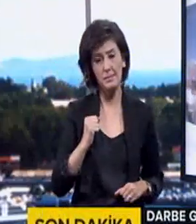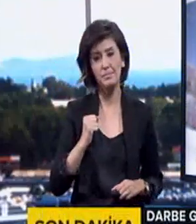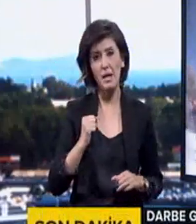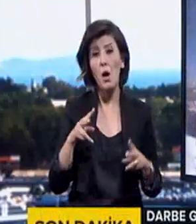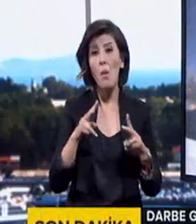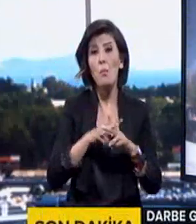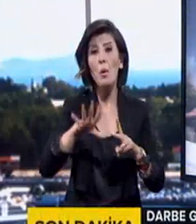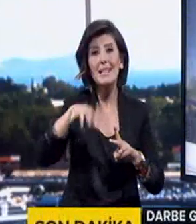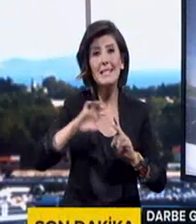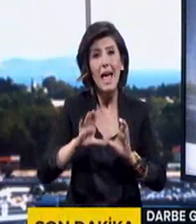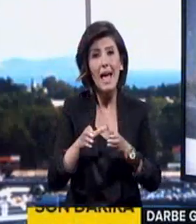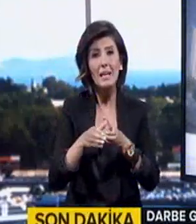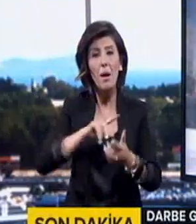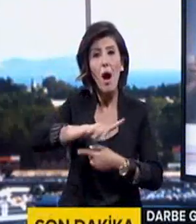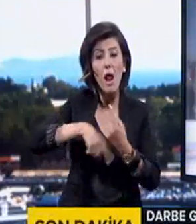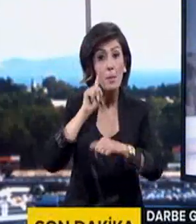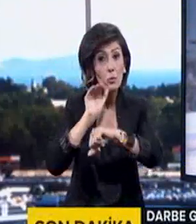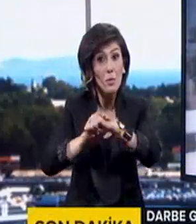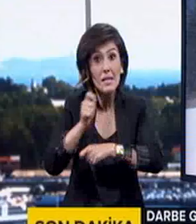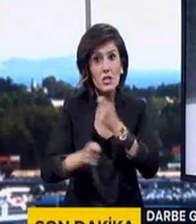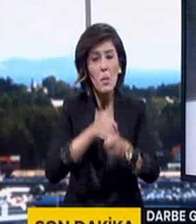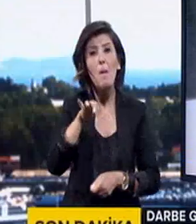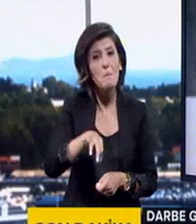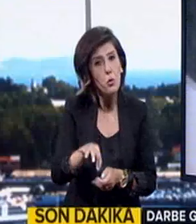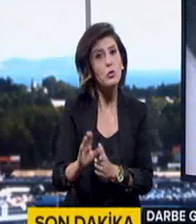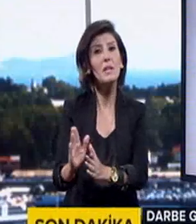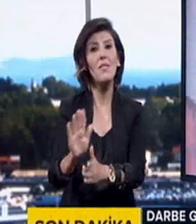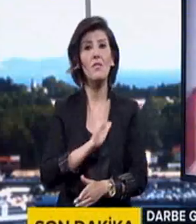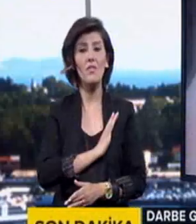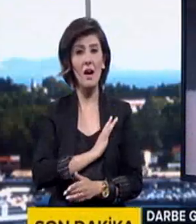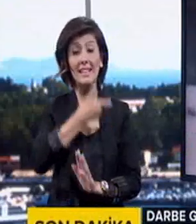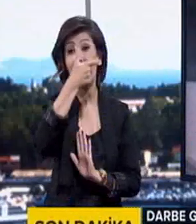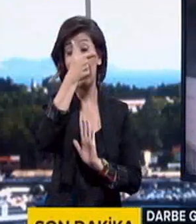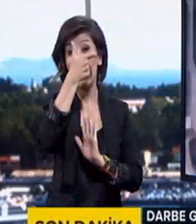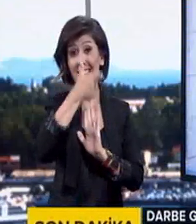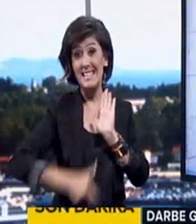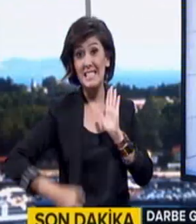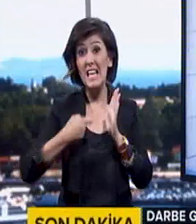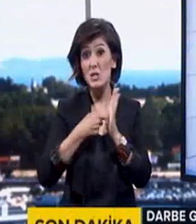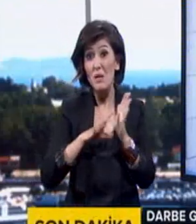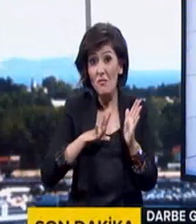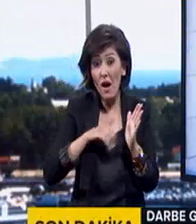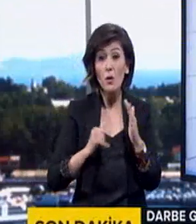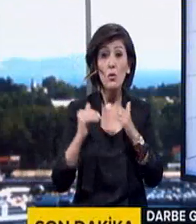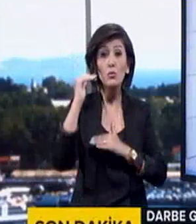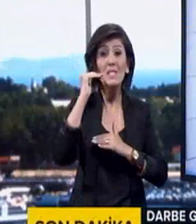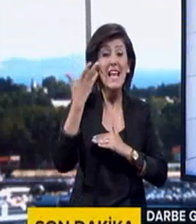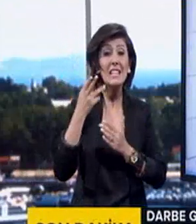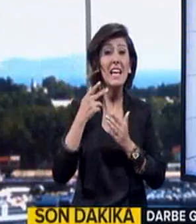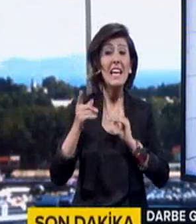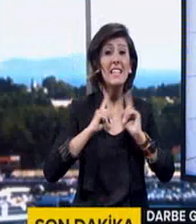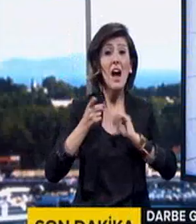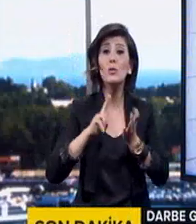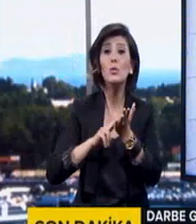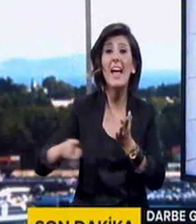alındı. Polis ekipleri arama ve gözaltı işlemlerine bugün de devam etti. Listede ismi bulunan yüksek yargı